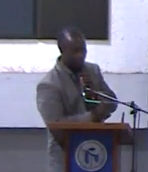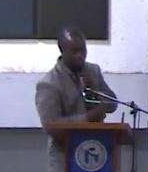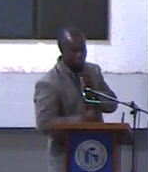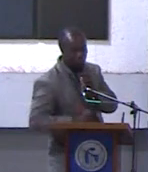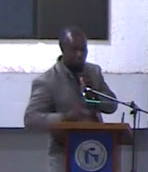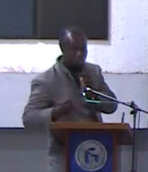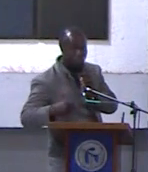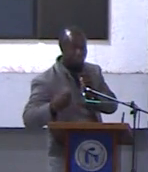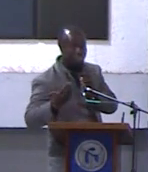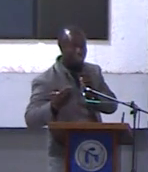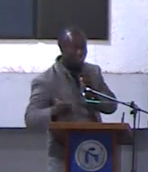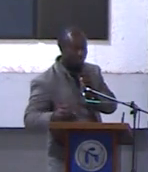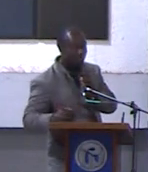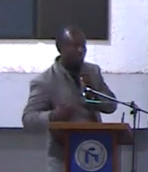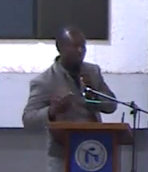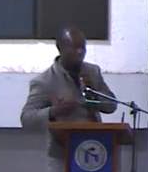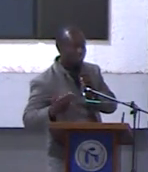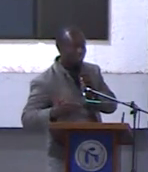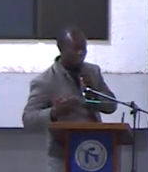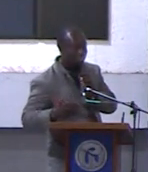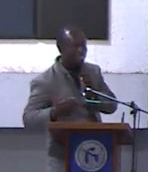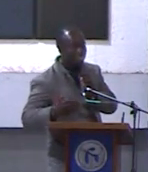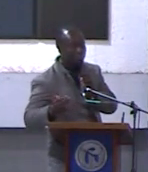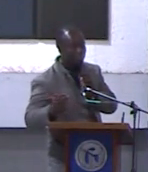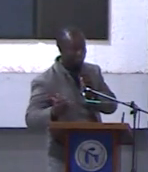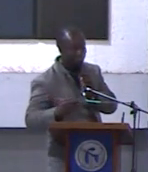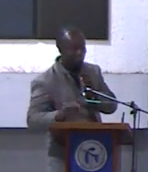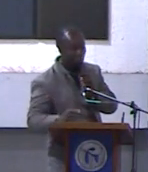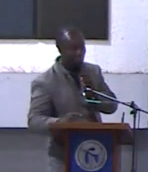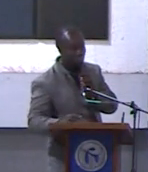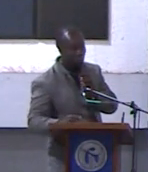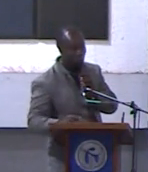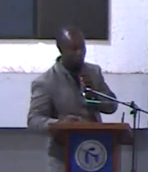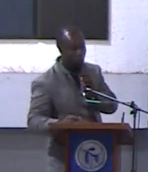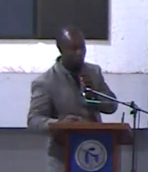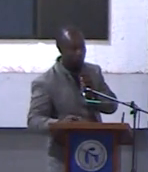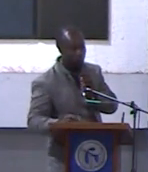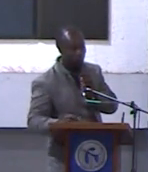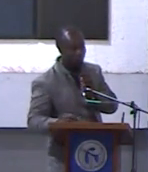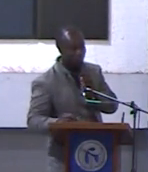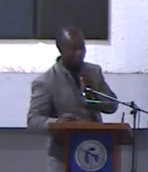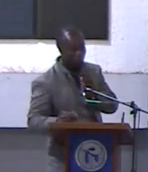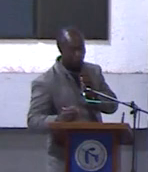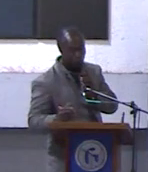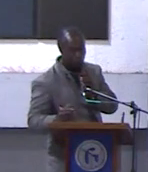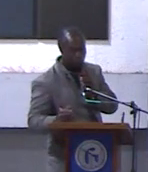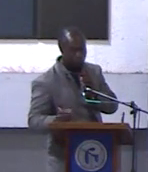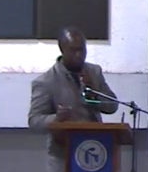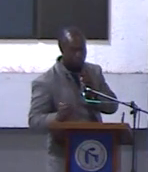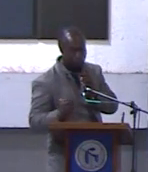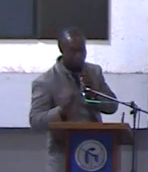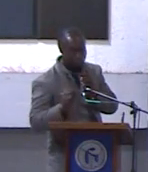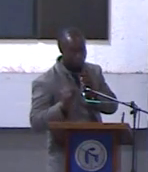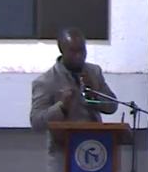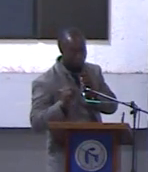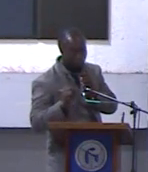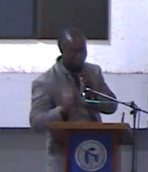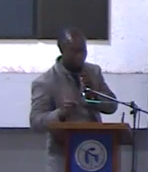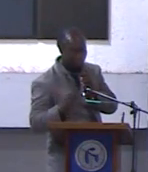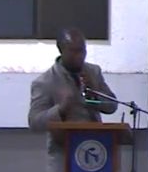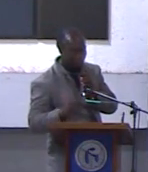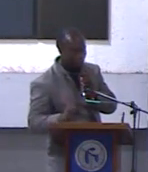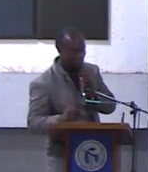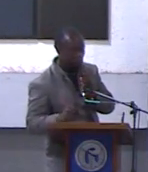encuentran con la responsabilidad de seguir dinamizando dicho currículum como son las